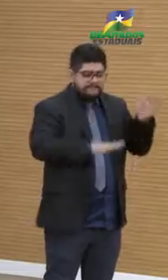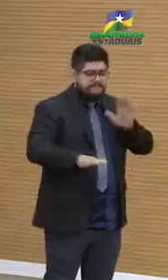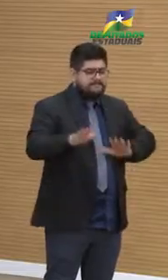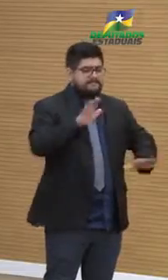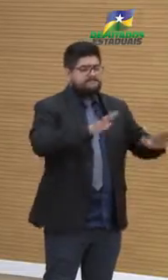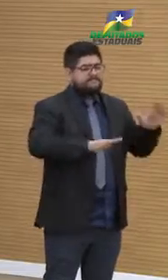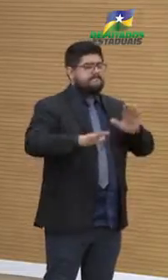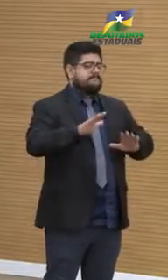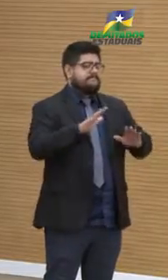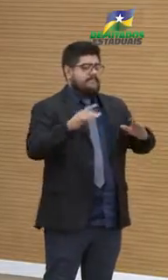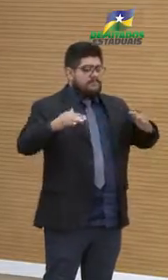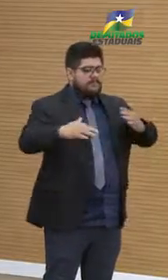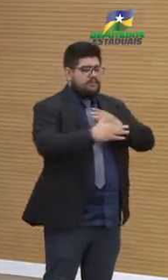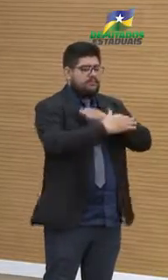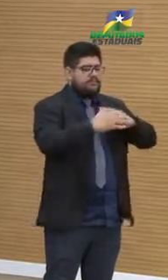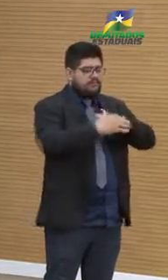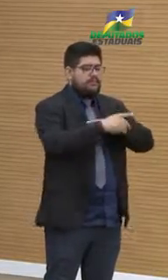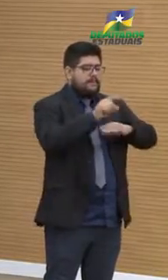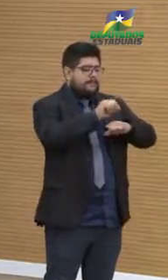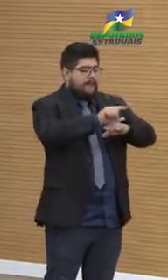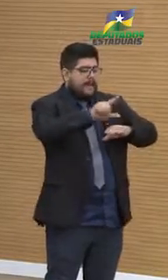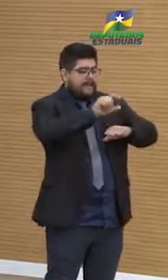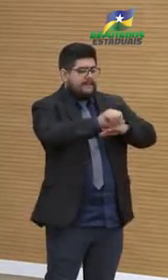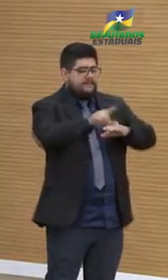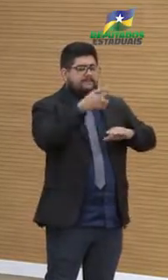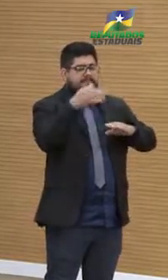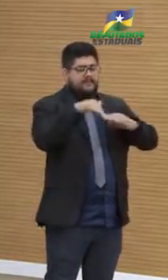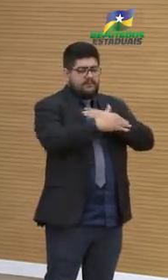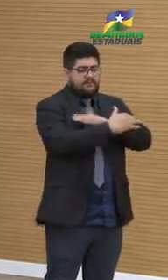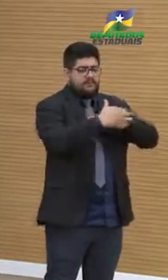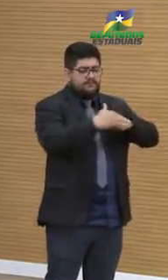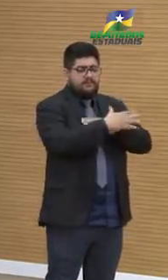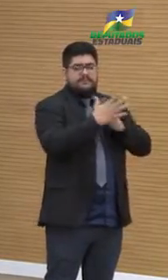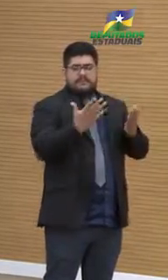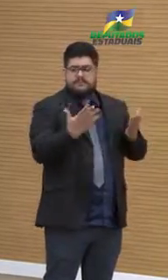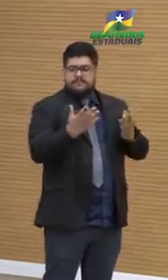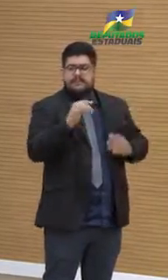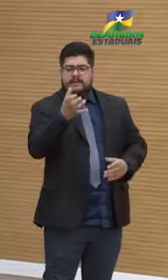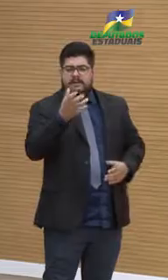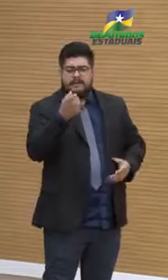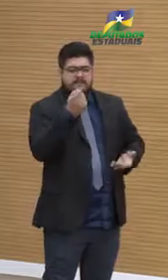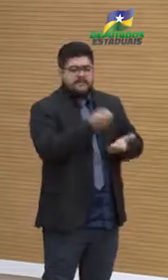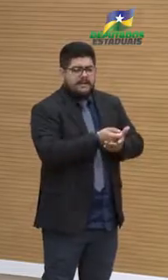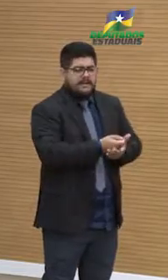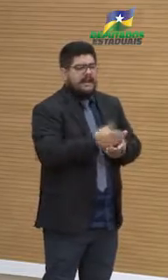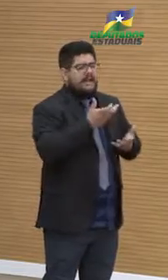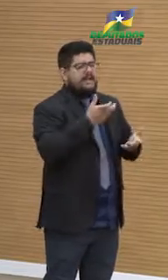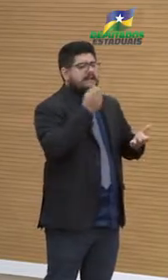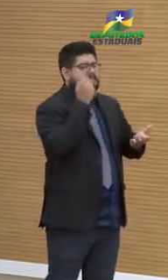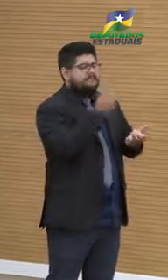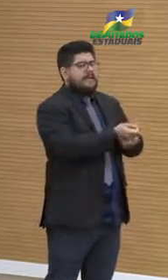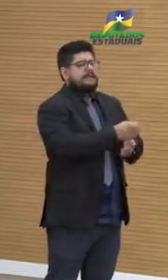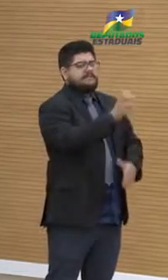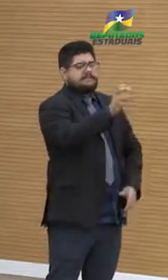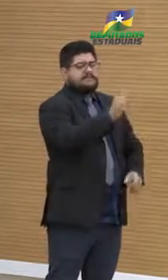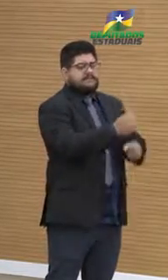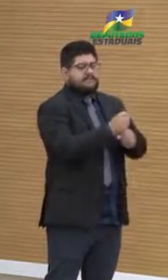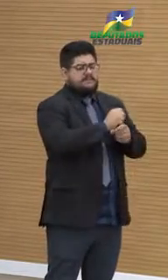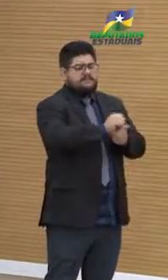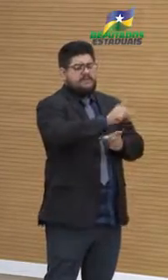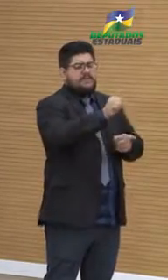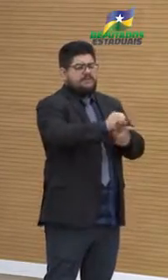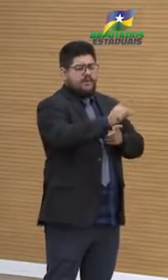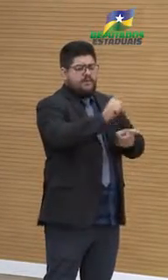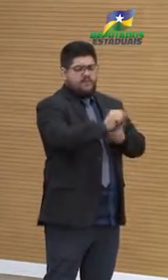pedágio. Transição é algo fundamental. Poxa, eu quero pagar? Me deixa pagar 5 anos. Eu pago 5 anos, nem que seja